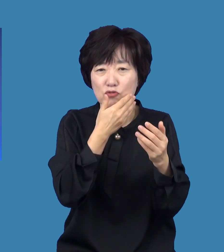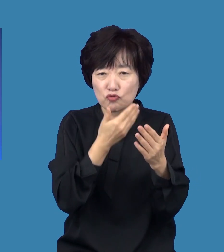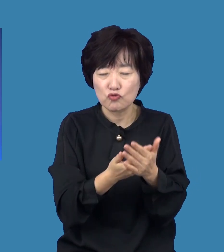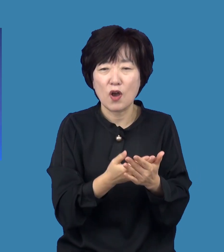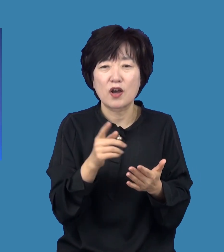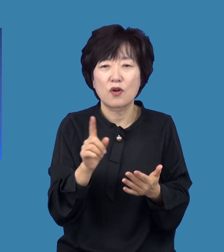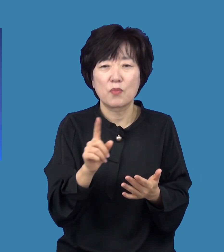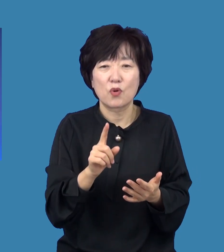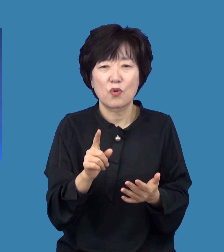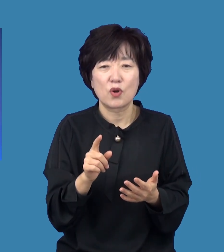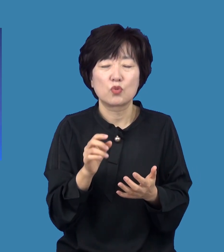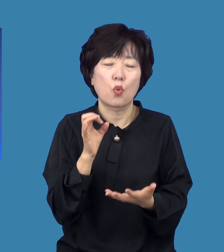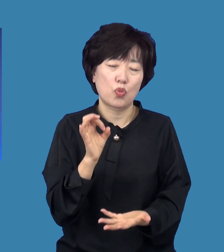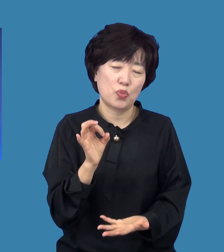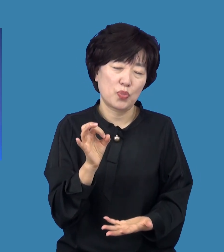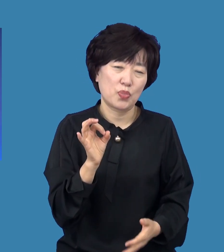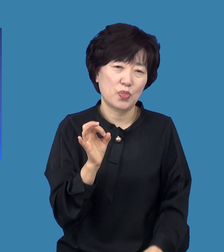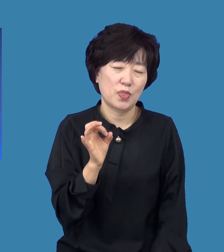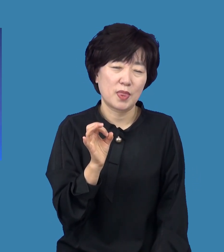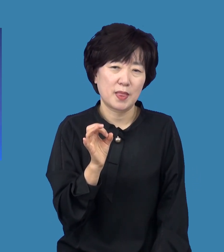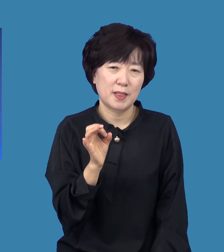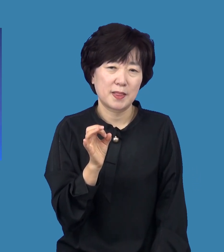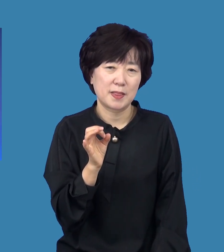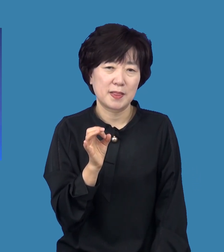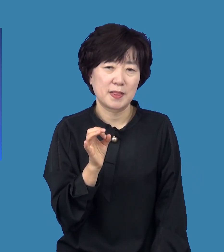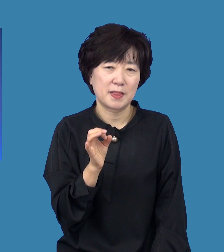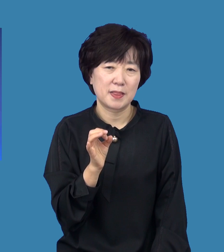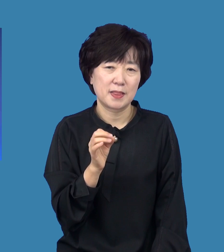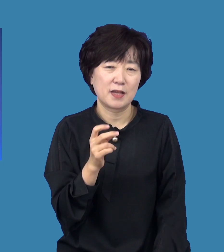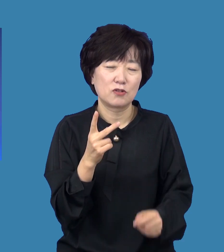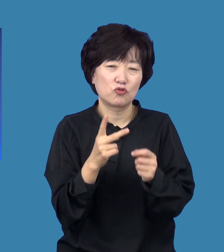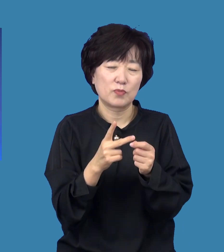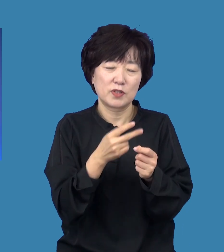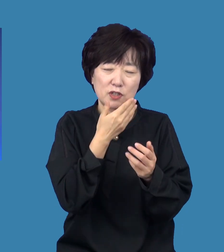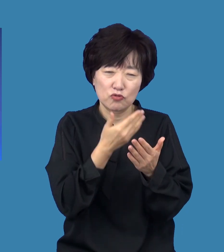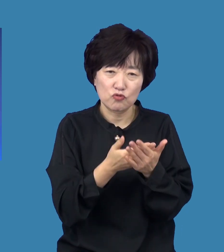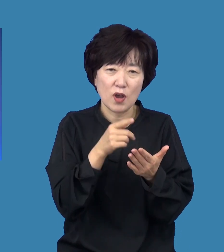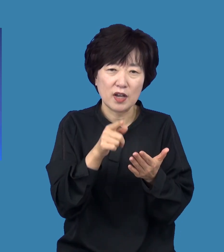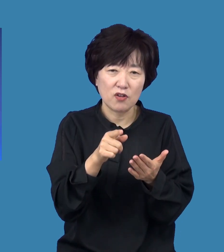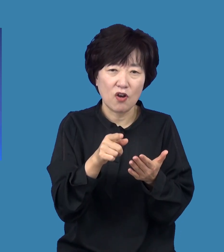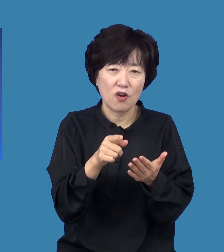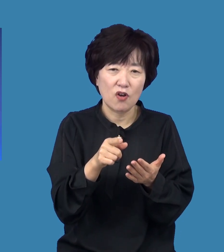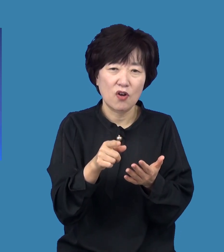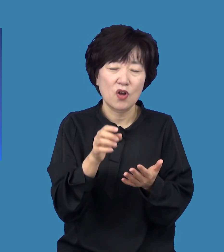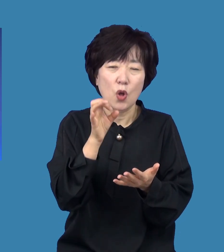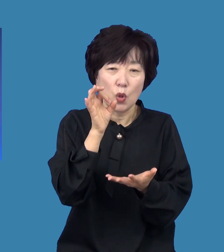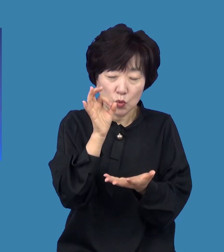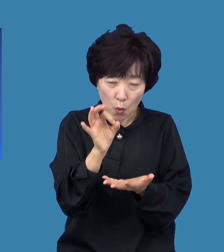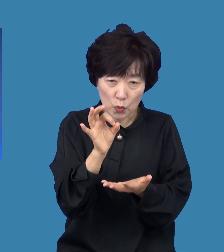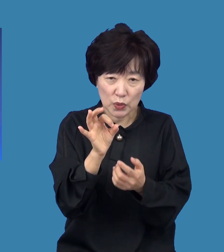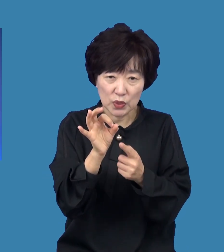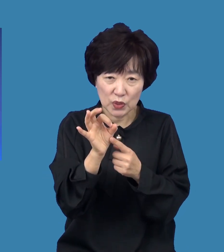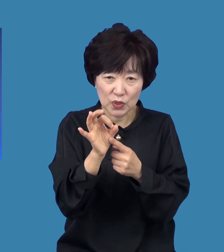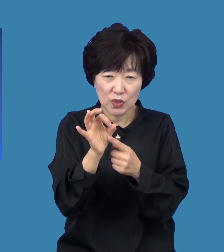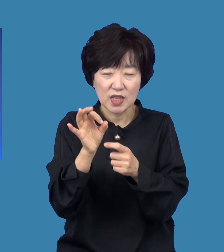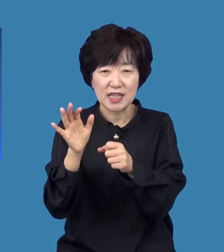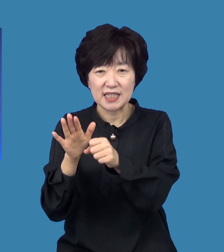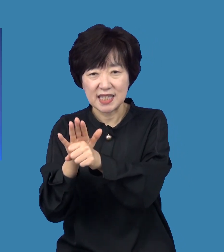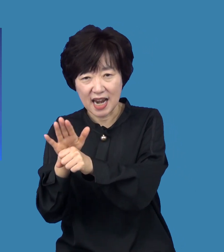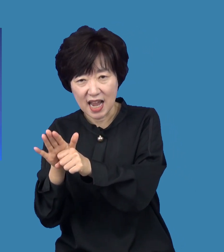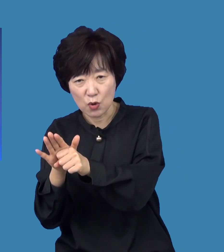사람에게 돈이잖아. 두 번째로 중요한 거. 그래서 여러분 이 돈이라고 하는 것이 사랑과